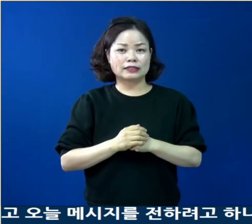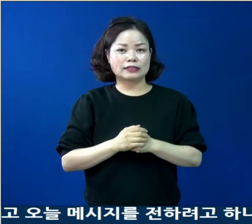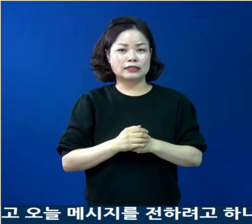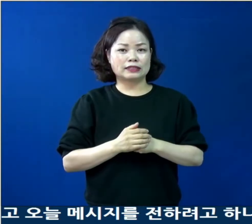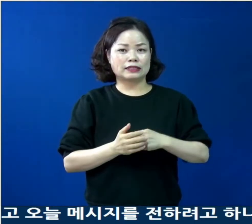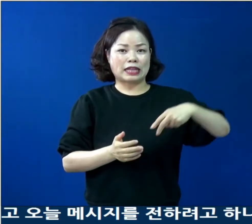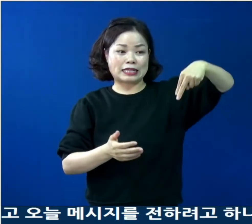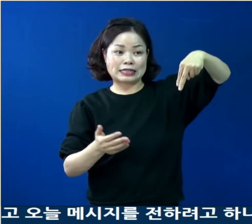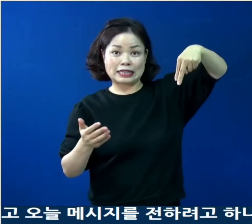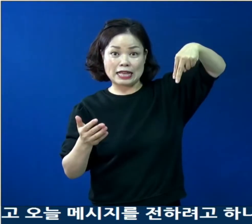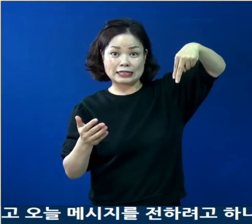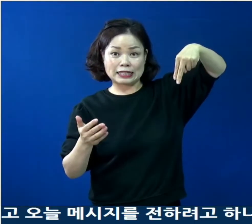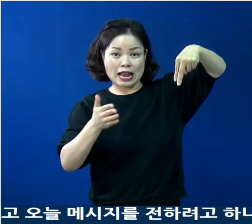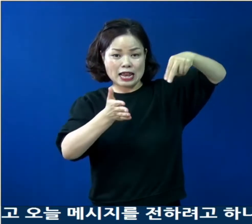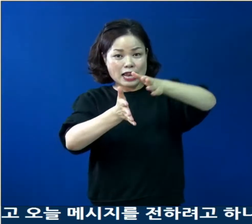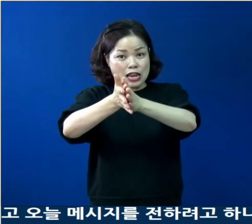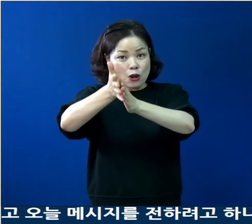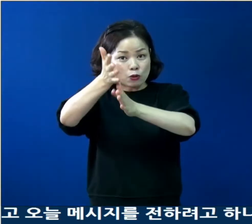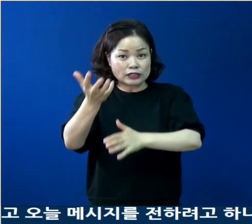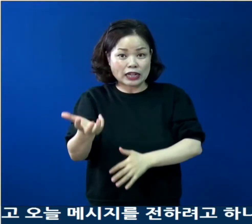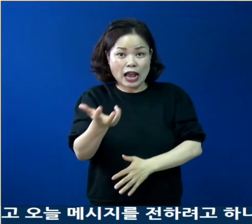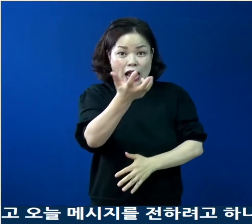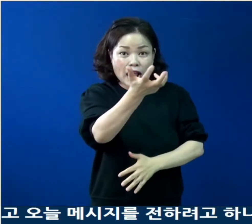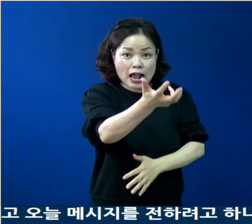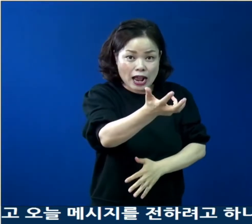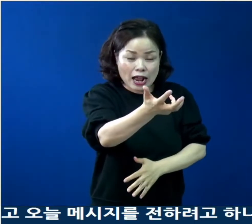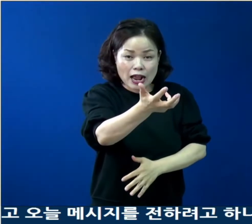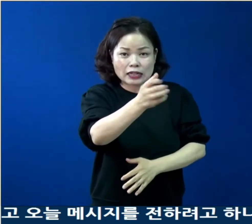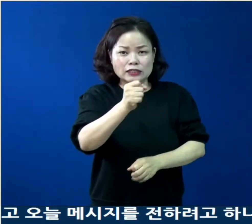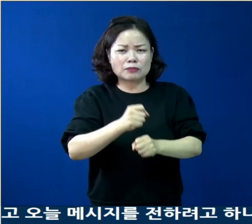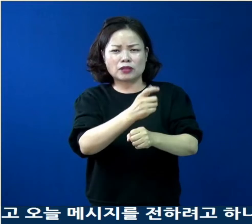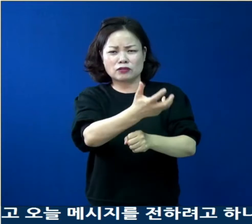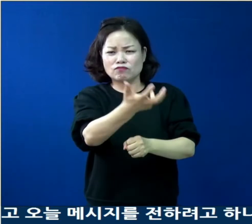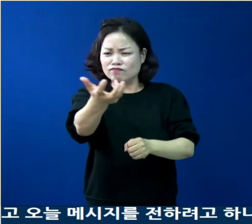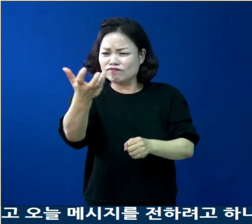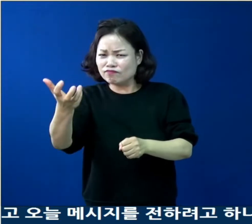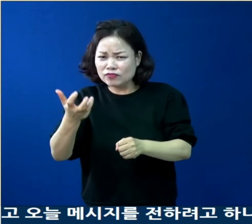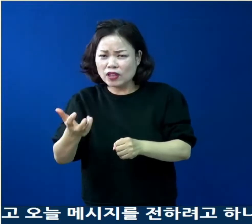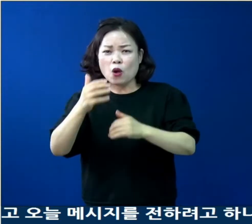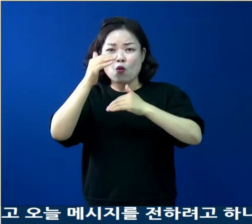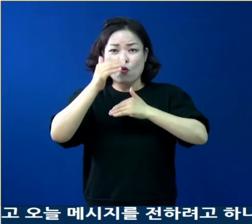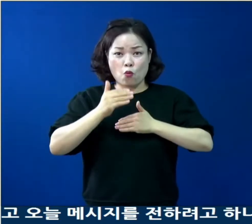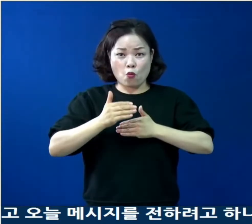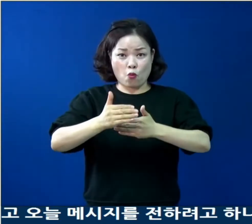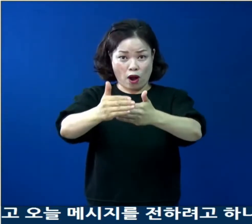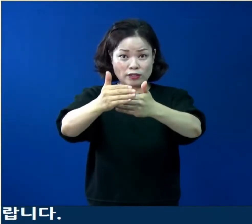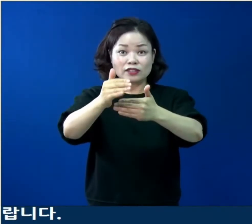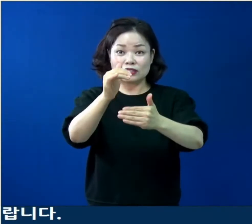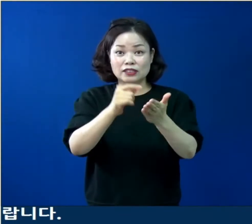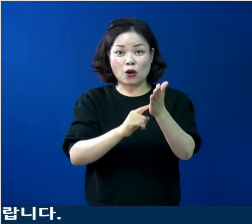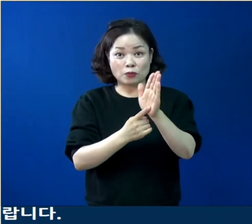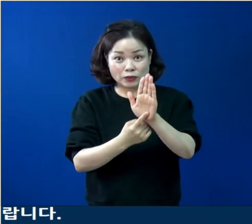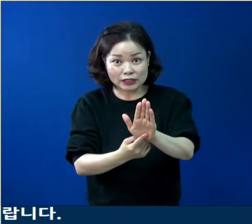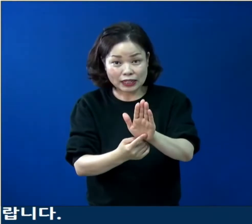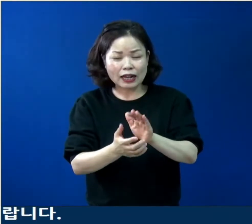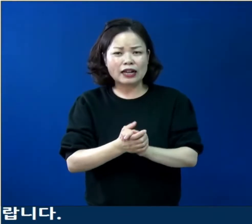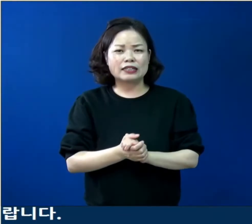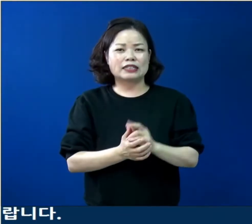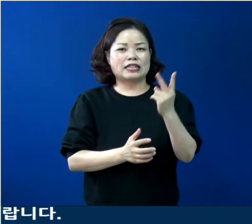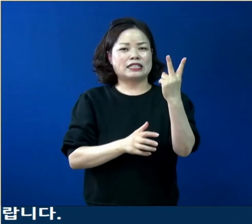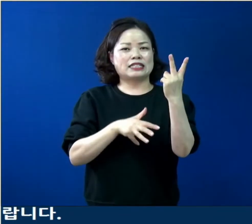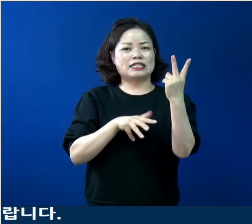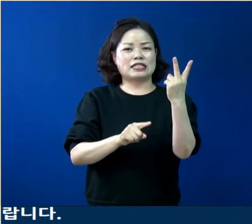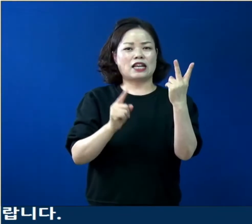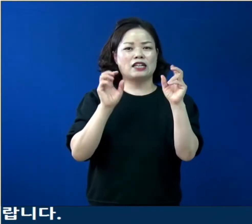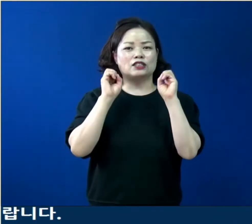데살로니가로 이동하고 베레아 갔다가 아덴 갔다가 고린도 갔다가 이제 이런 과정들이 나오게 됩니다. 이게 이제 2차